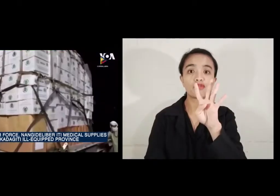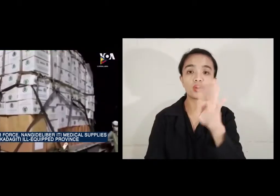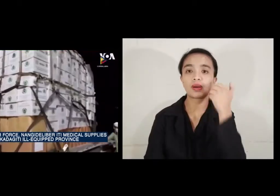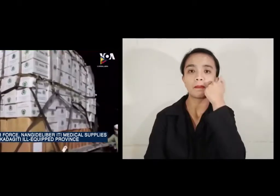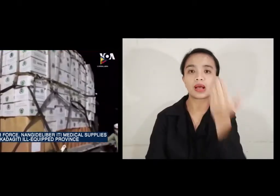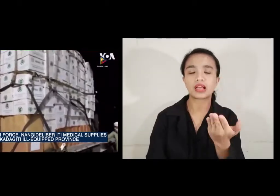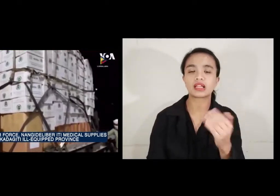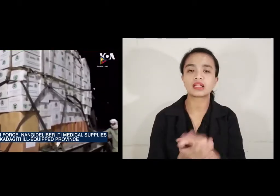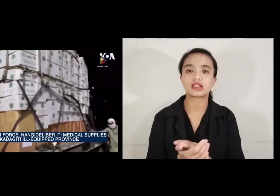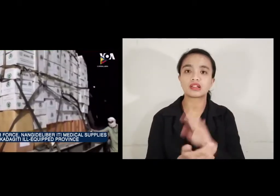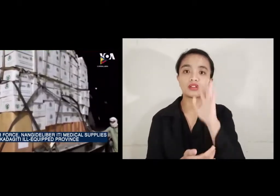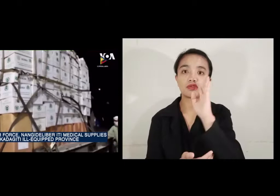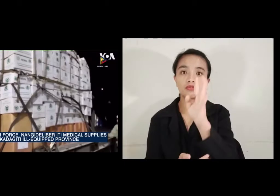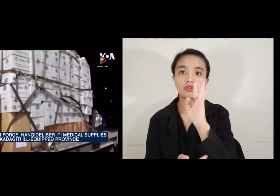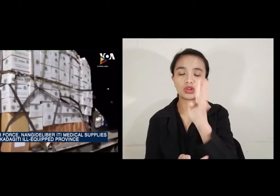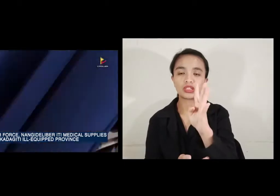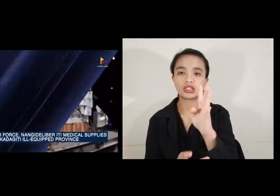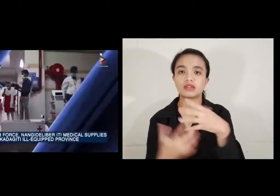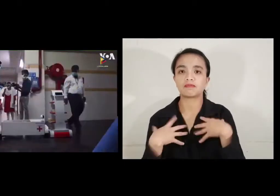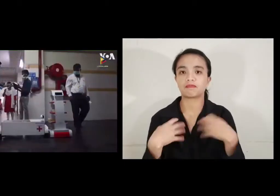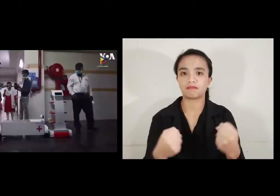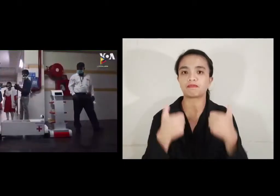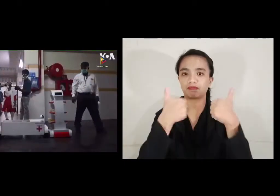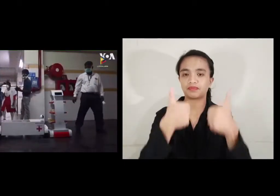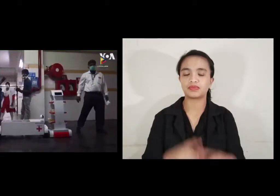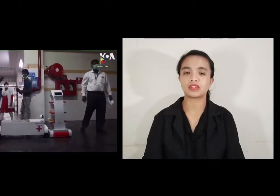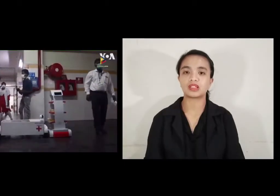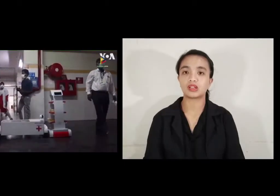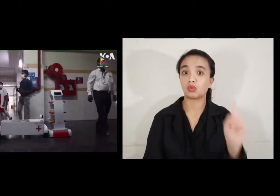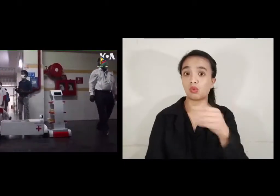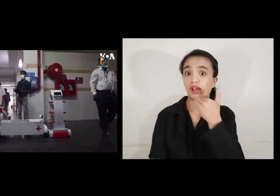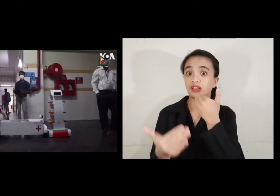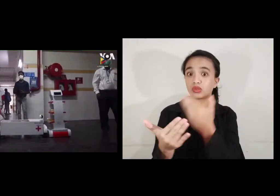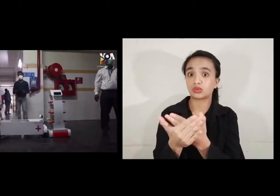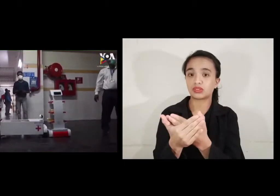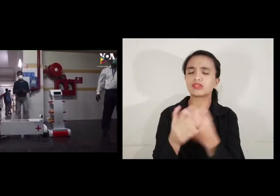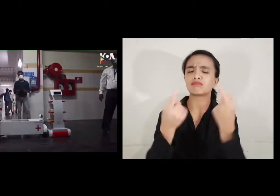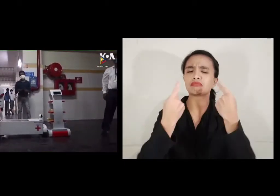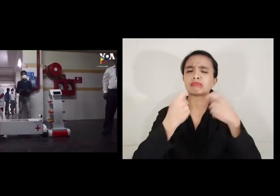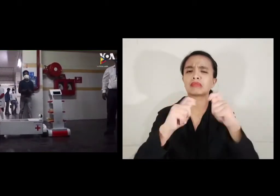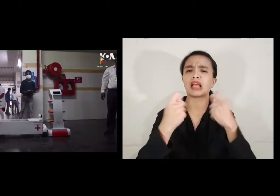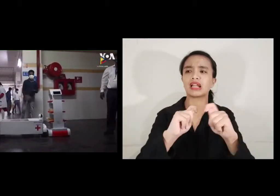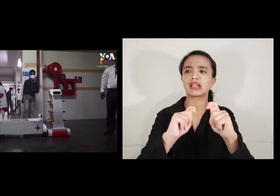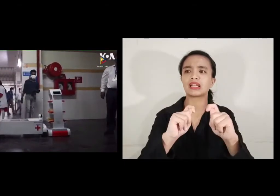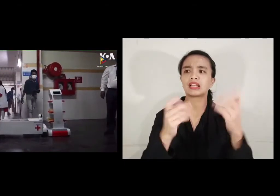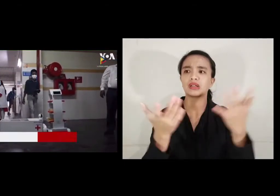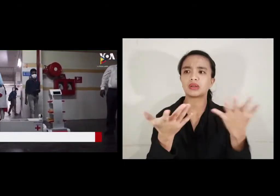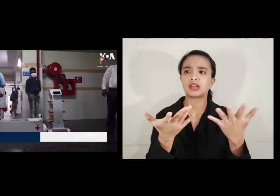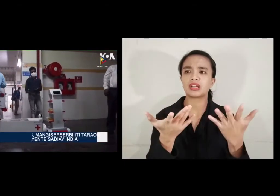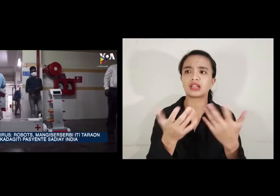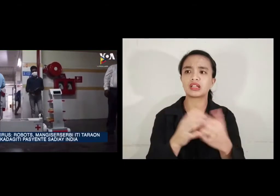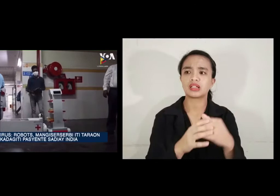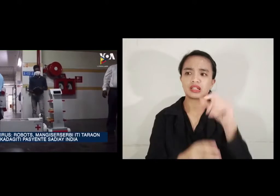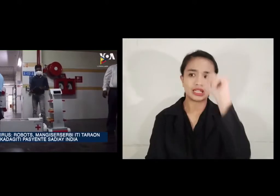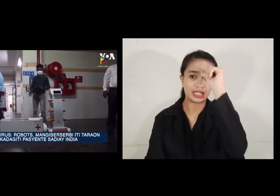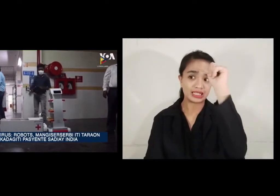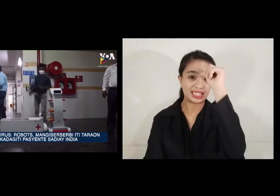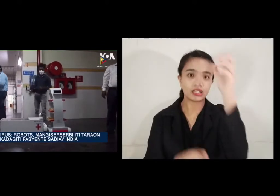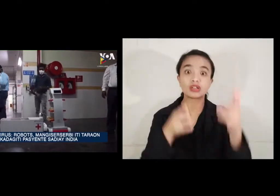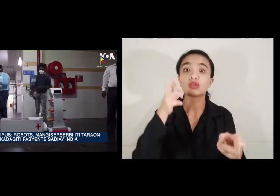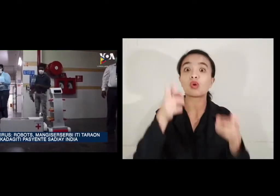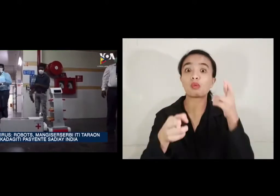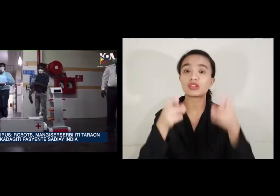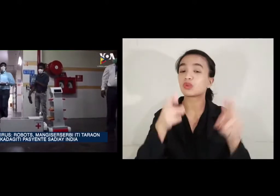gam nasurok 4 agasot ti nakaimbagan. Kabayatan na, naipadas dagiti robot iti syudad ti Chennai sa Jai India,